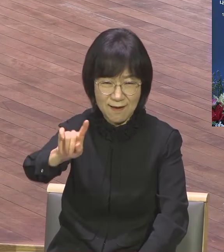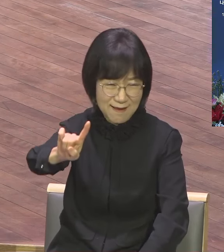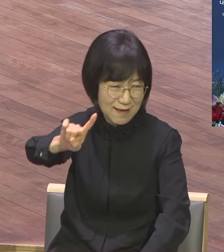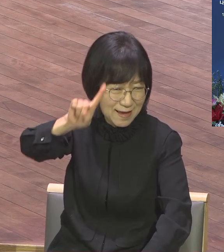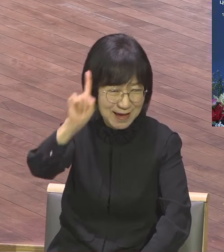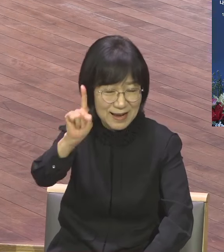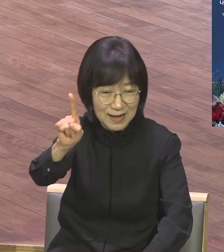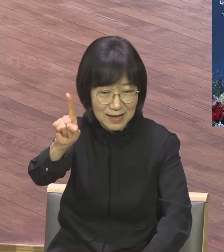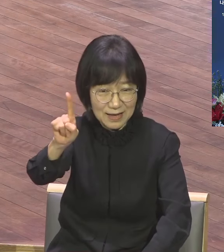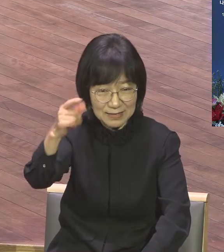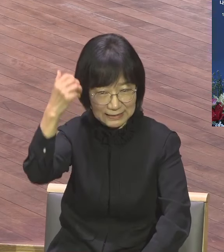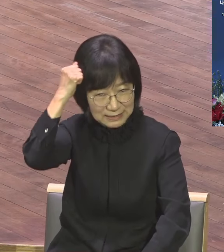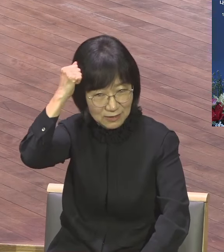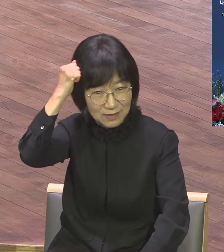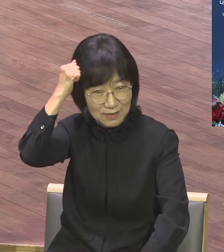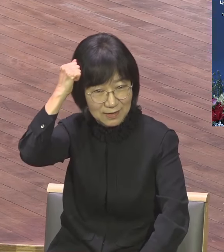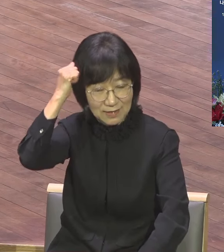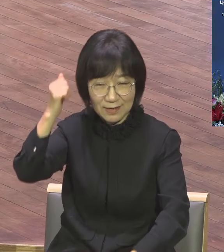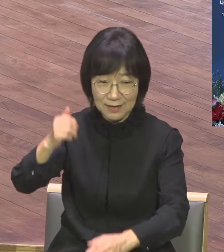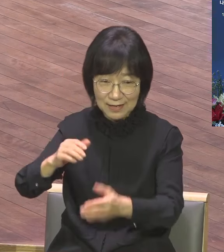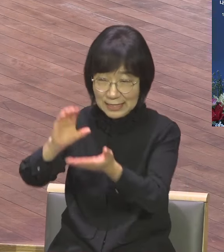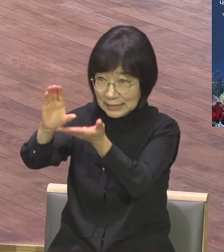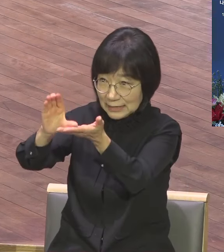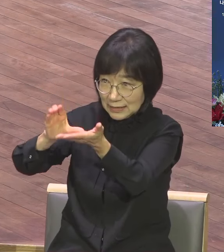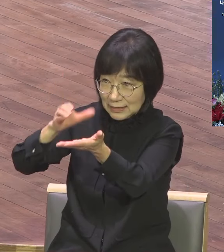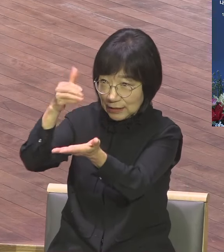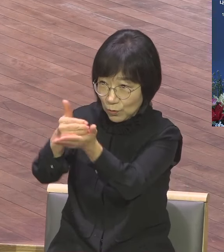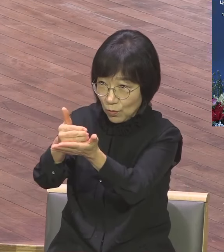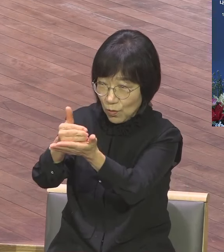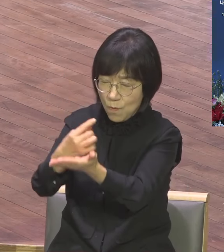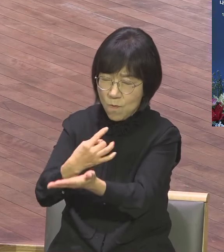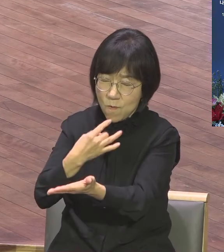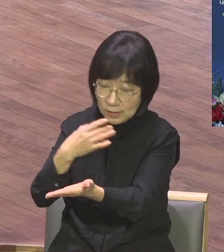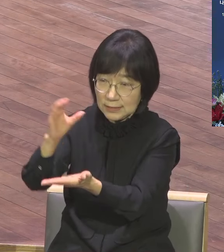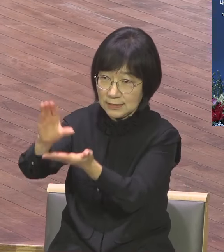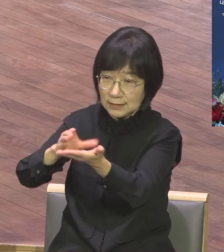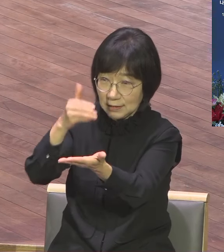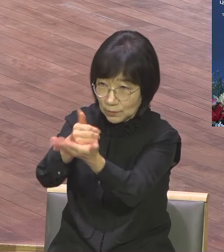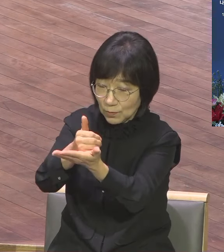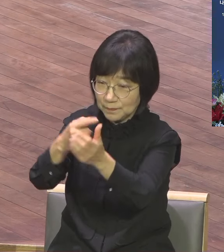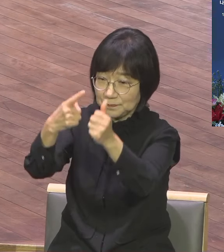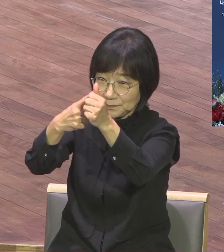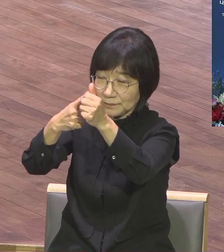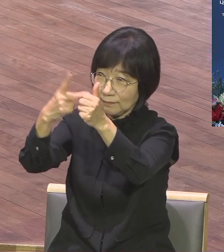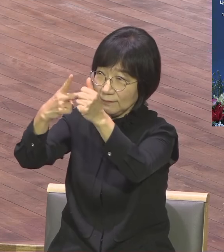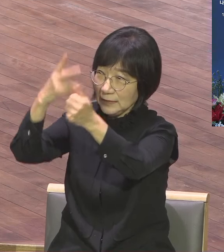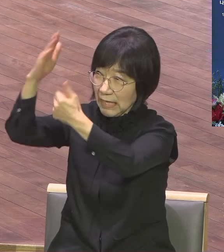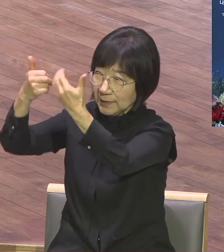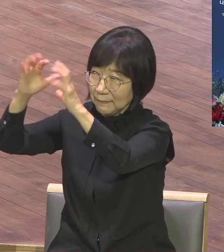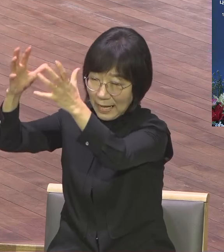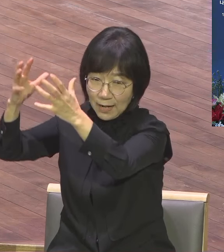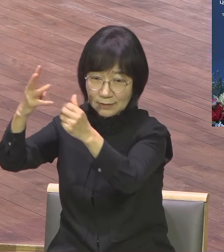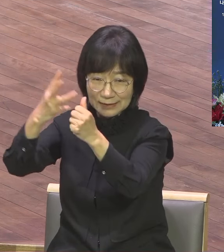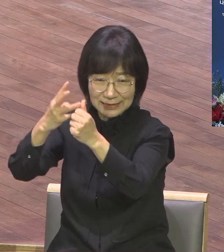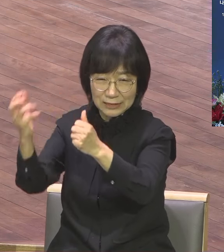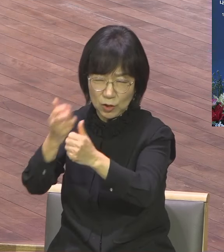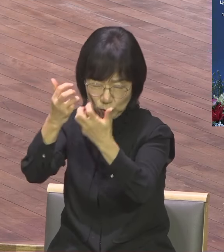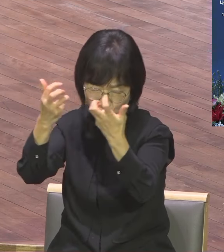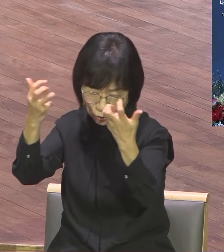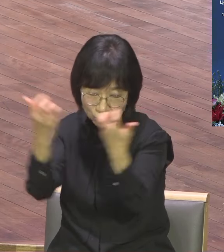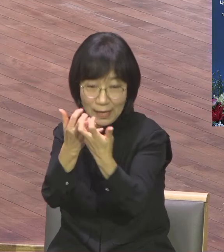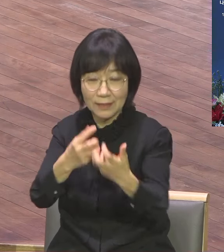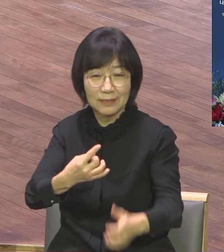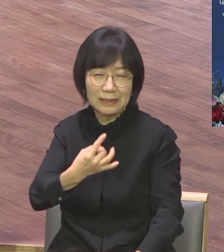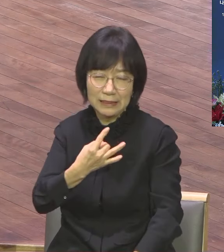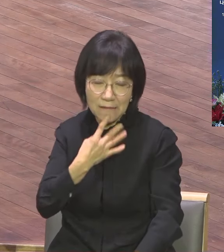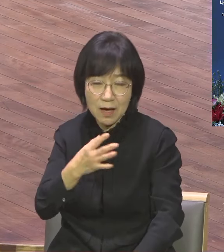나라, 오직 성령 충만. 그냥 그리스도 아니라 말이에요. 오직, 오직.